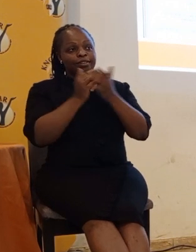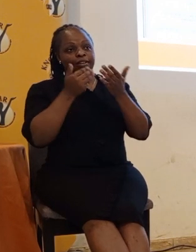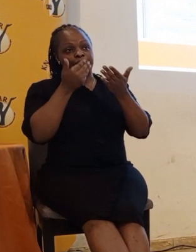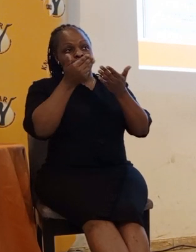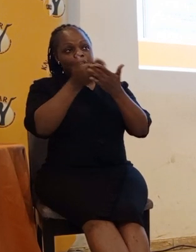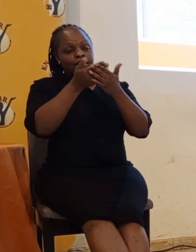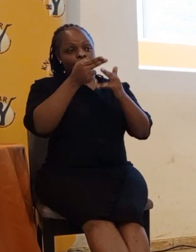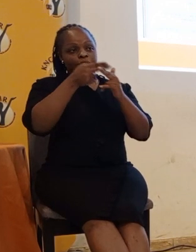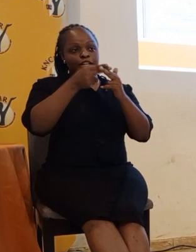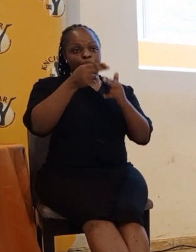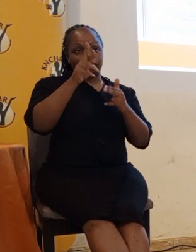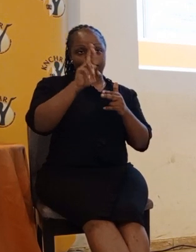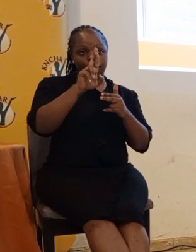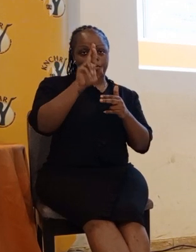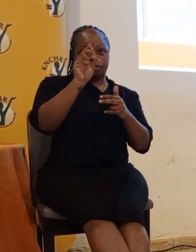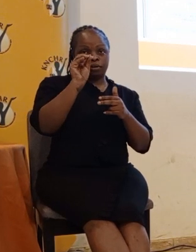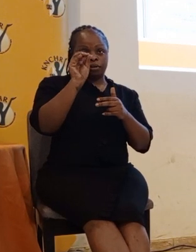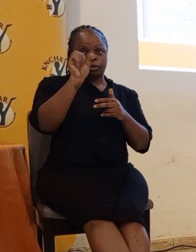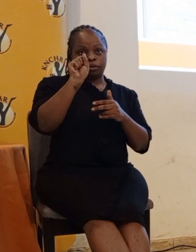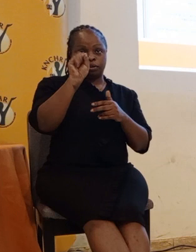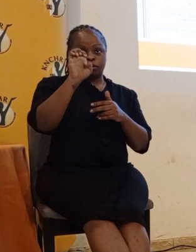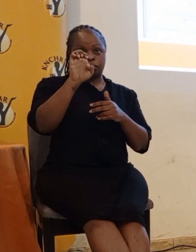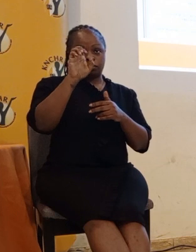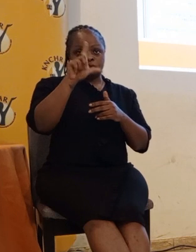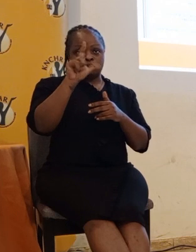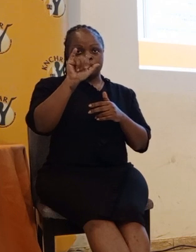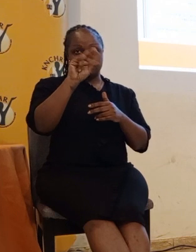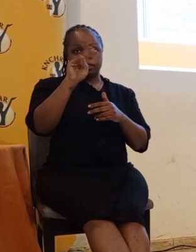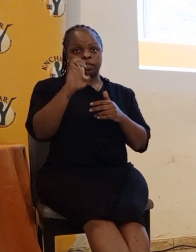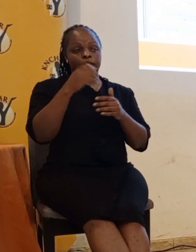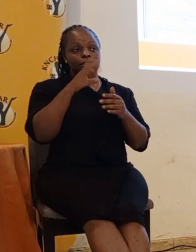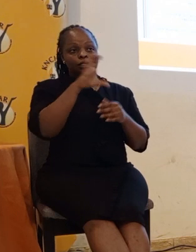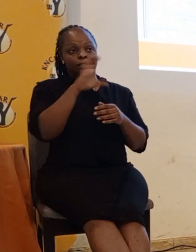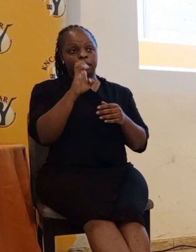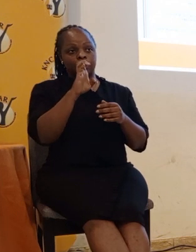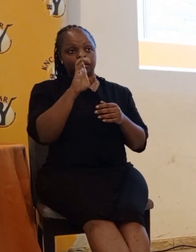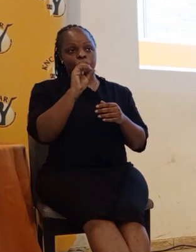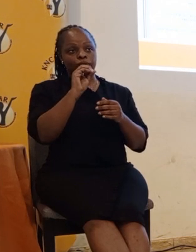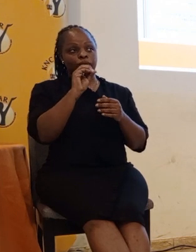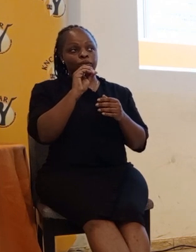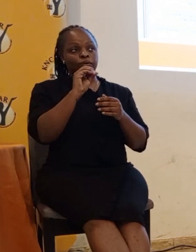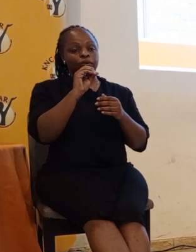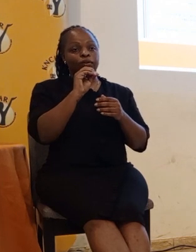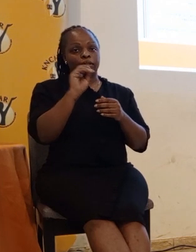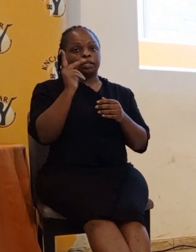Asante. Naitwa Roslyn Odede, ndiye mwenyekiti wa tume. Asante.